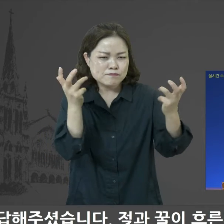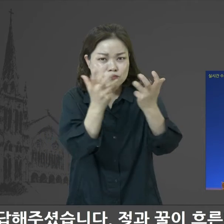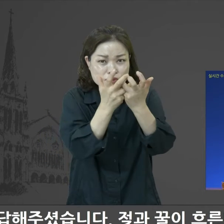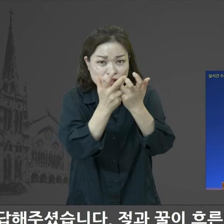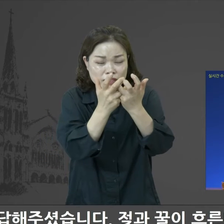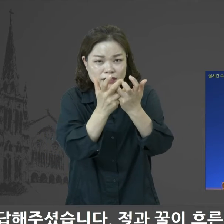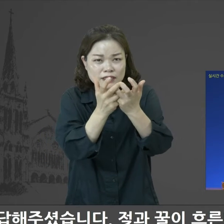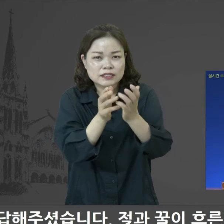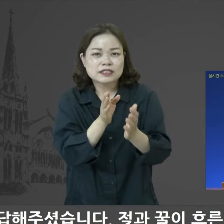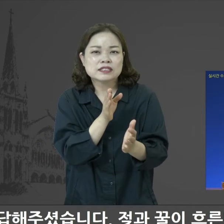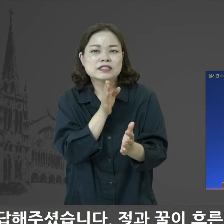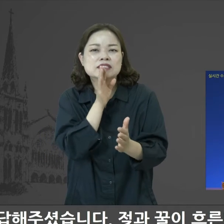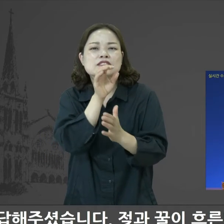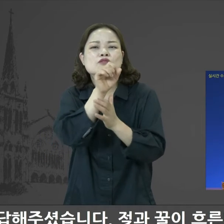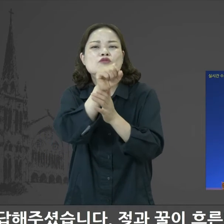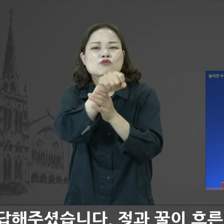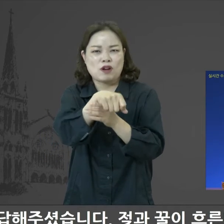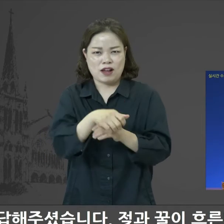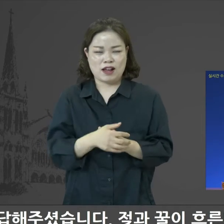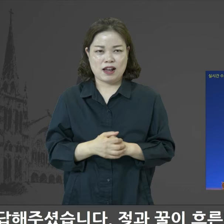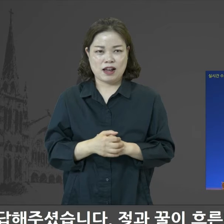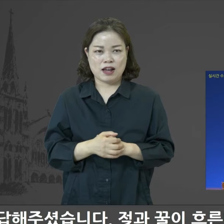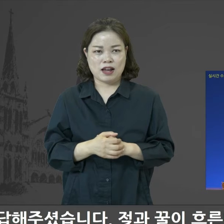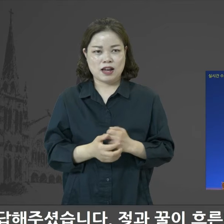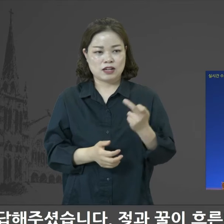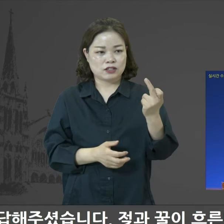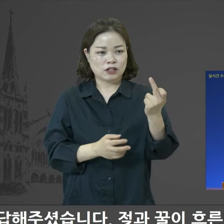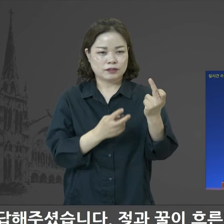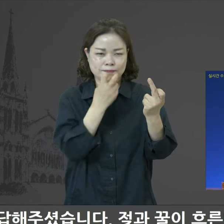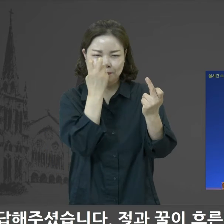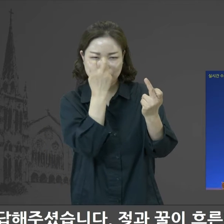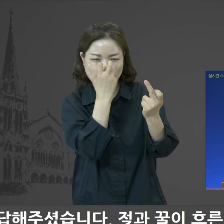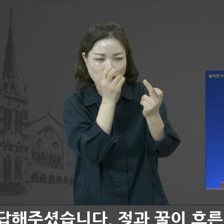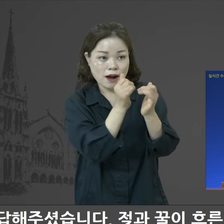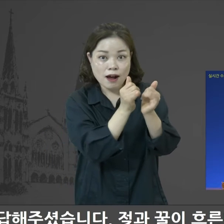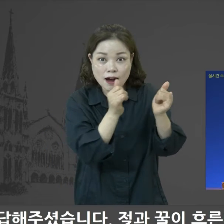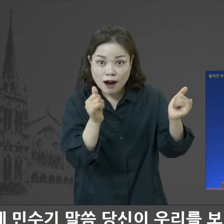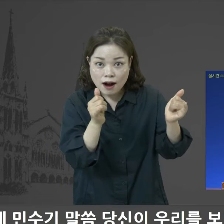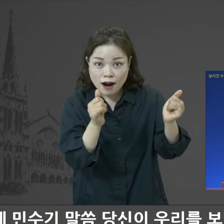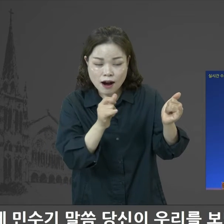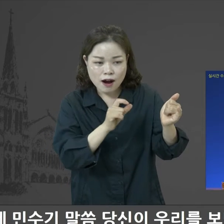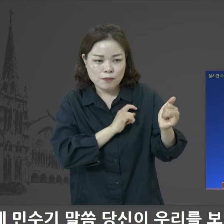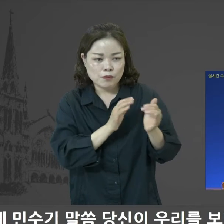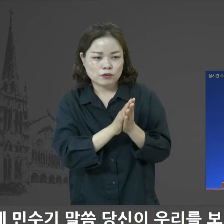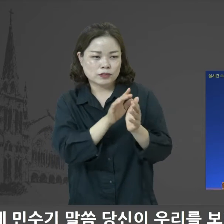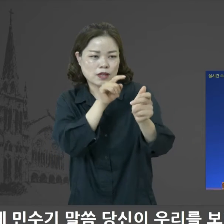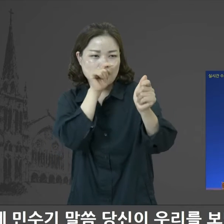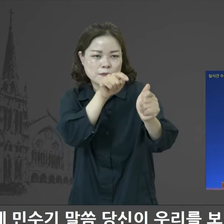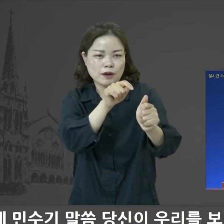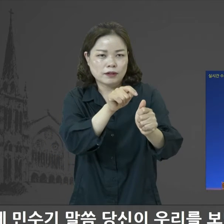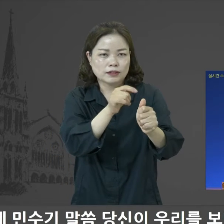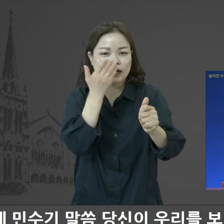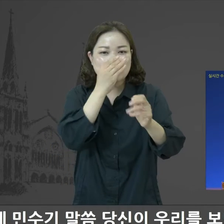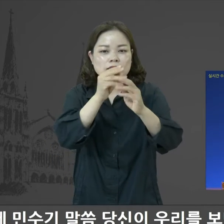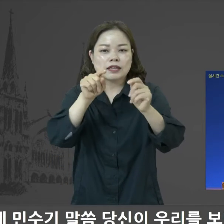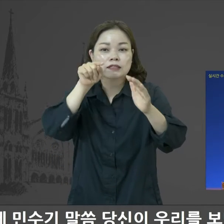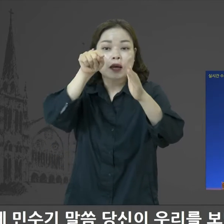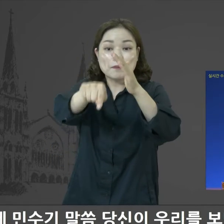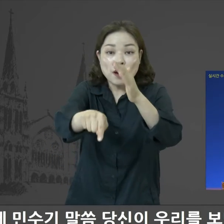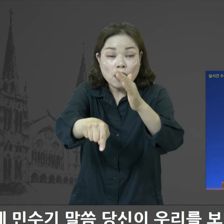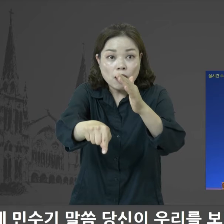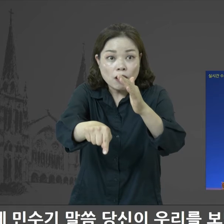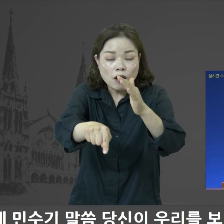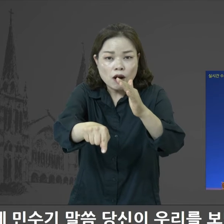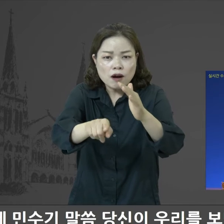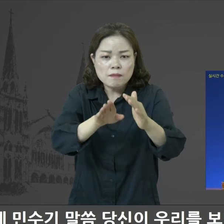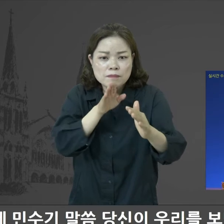땅의 실과이니. 12명의 정탐꾼들이 모세의 명을 받아 가나안 땅에 정탐을 갔습니다. 가보니까